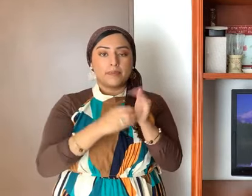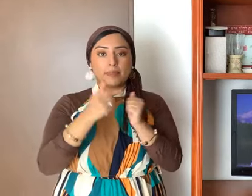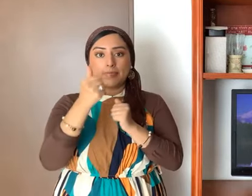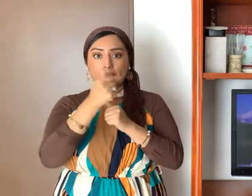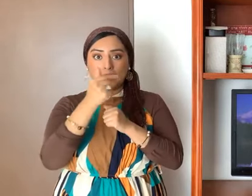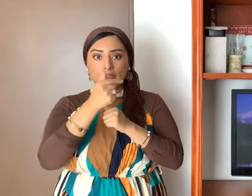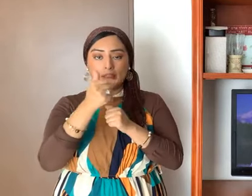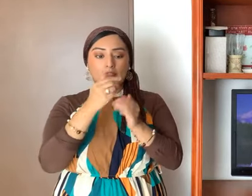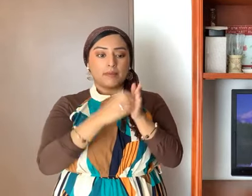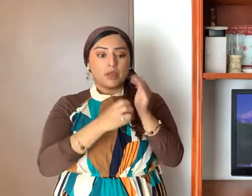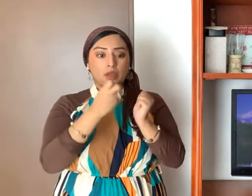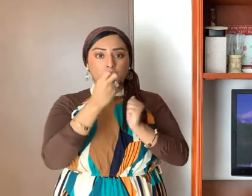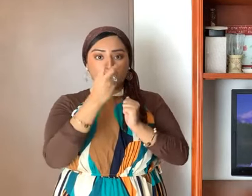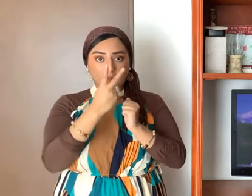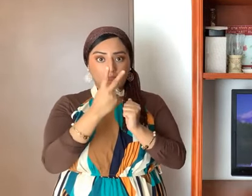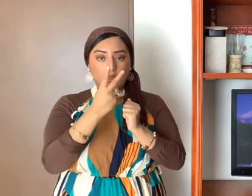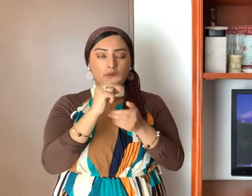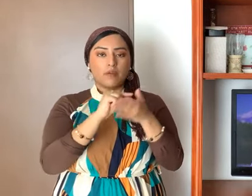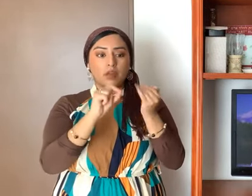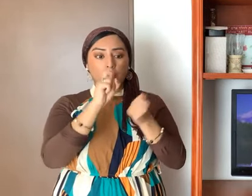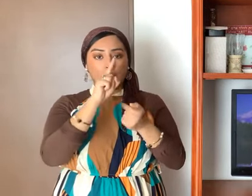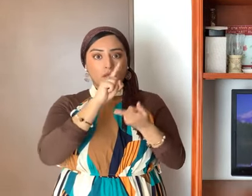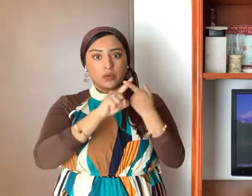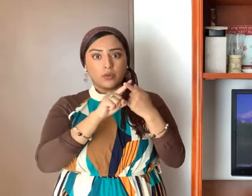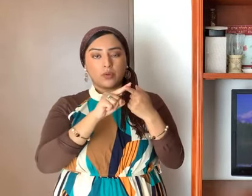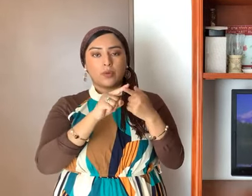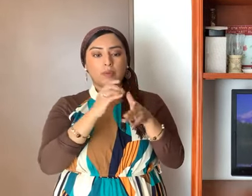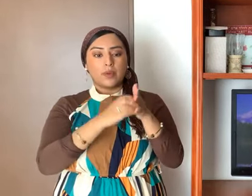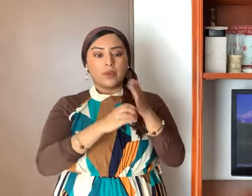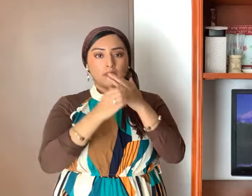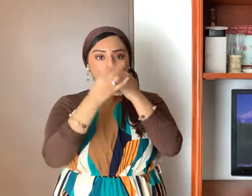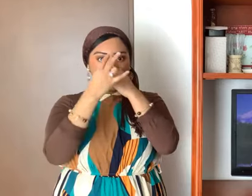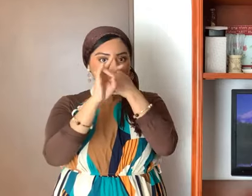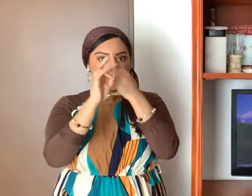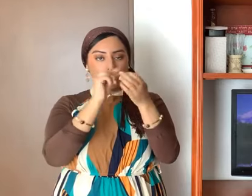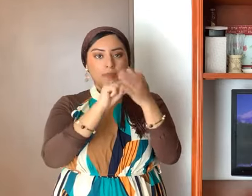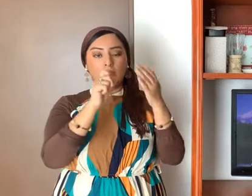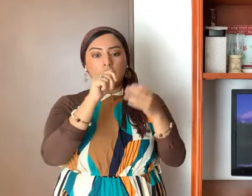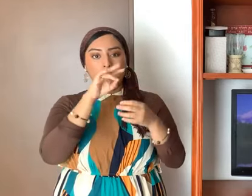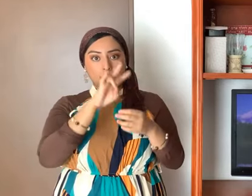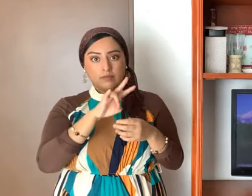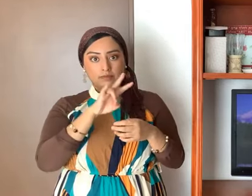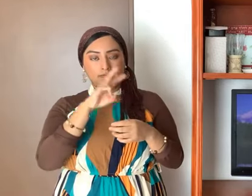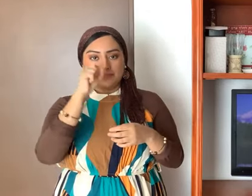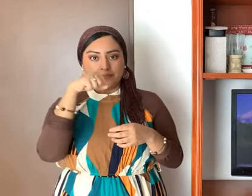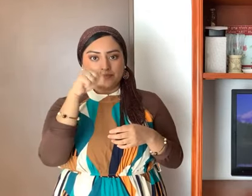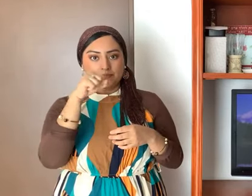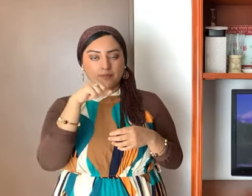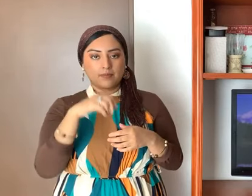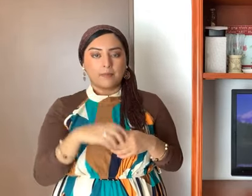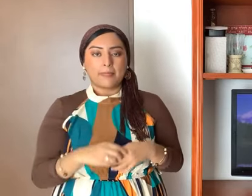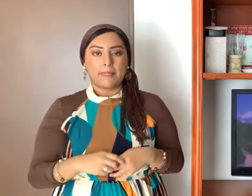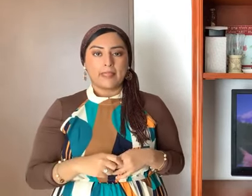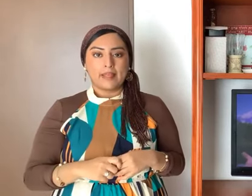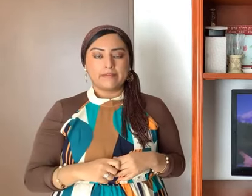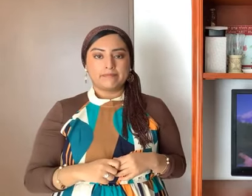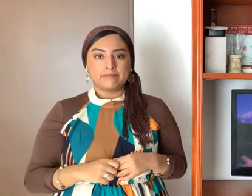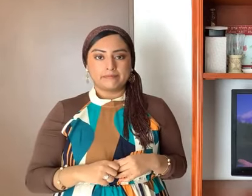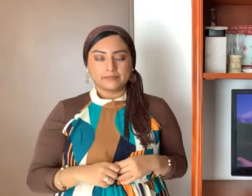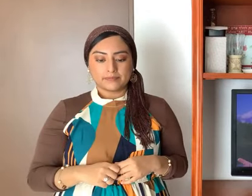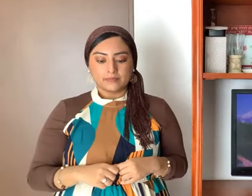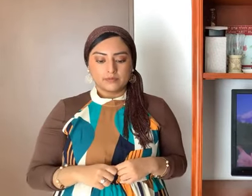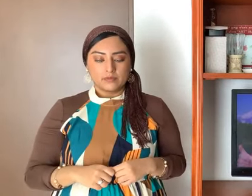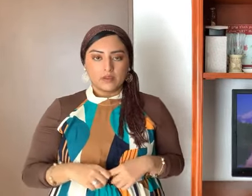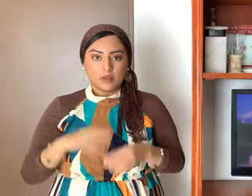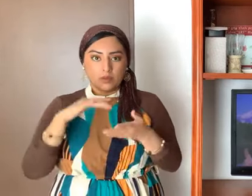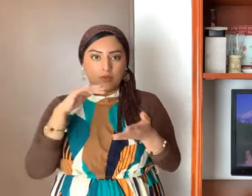Génesis, del capítulo 12, verso 1, al capítulo 17, verso 27. Sí, esa porción, esos capítulos